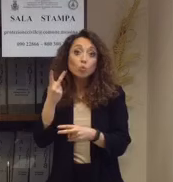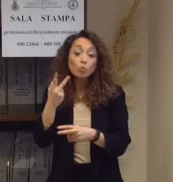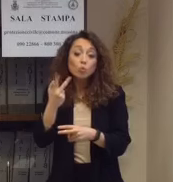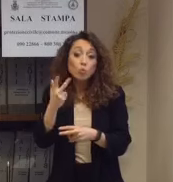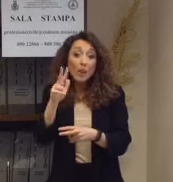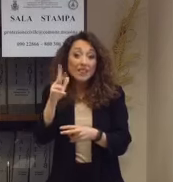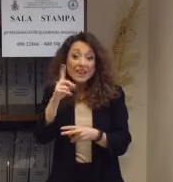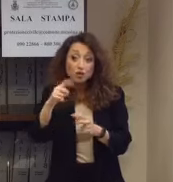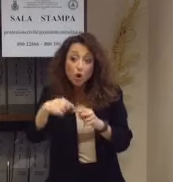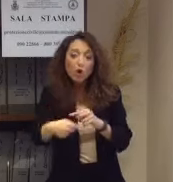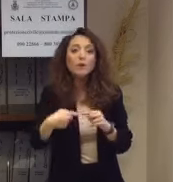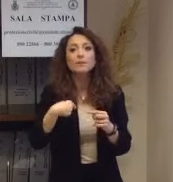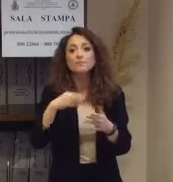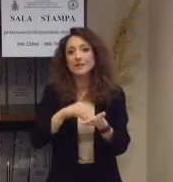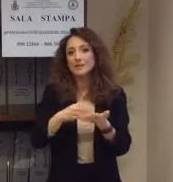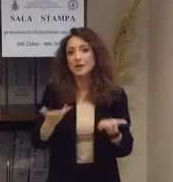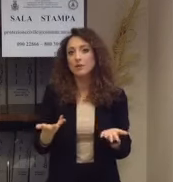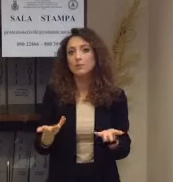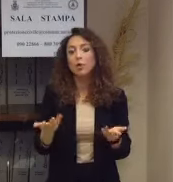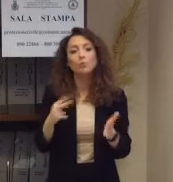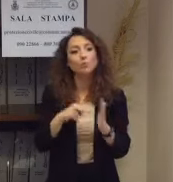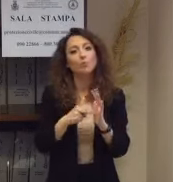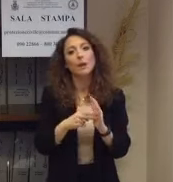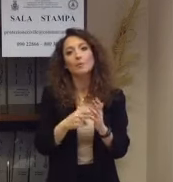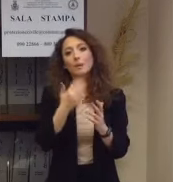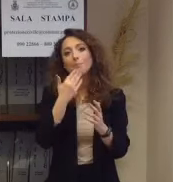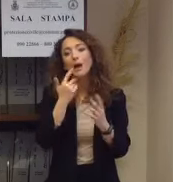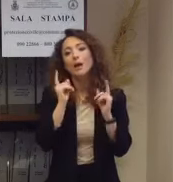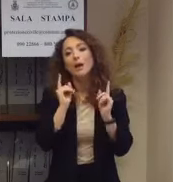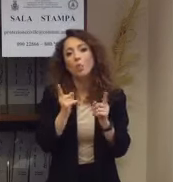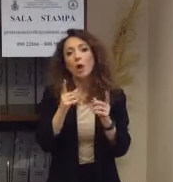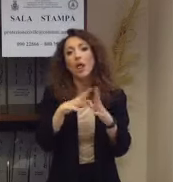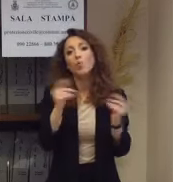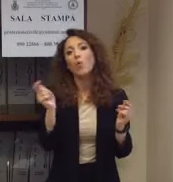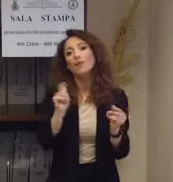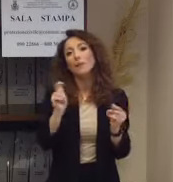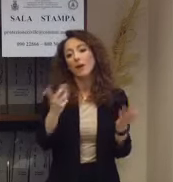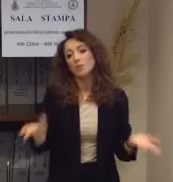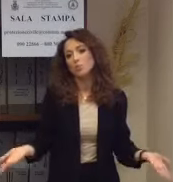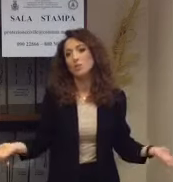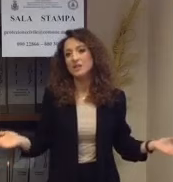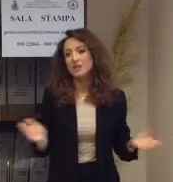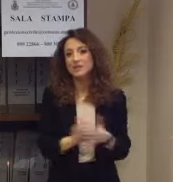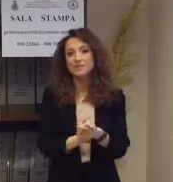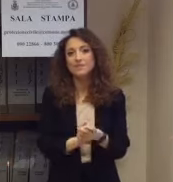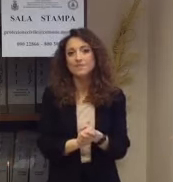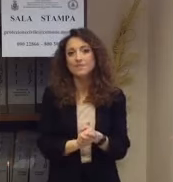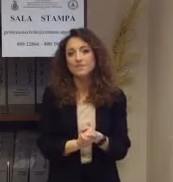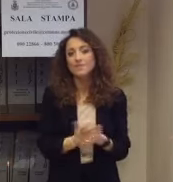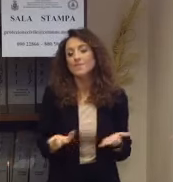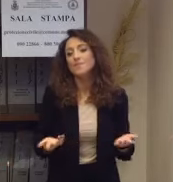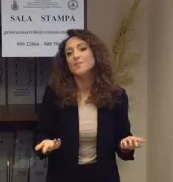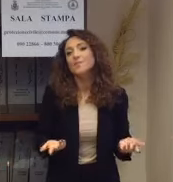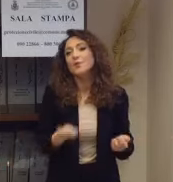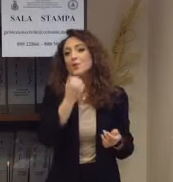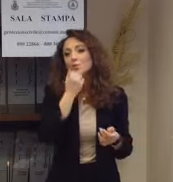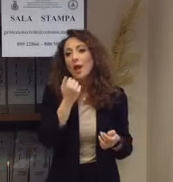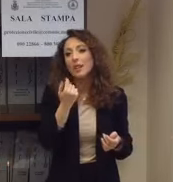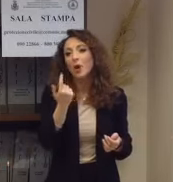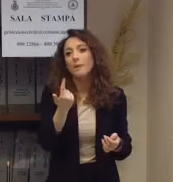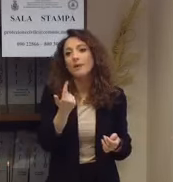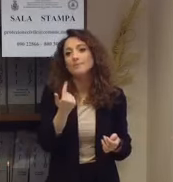problema. Ci mancano le uova di Pasqua. Allora, io finora, scusate la mia faccia tosta, lo dico a tutti